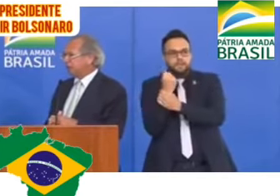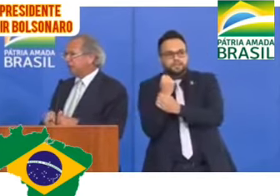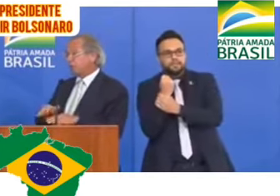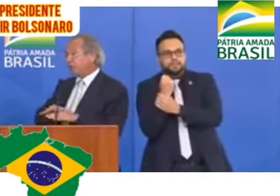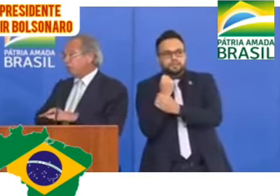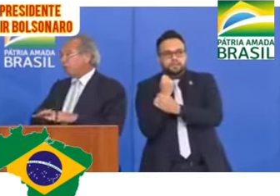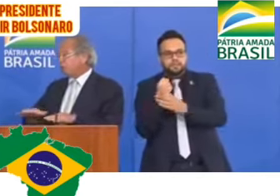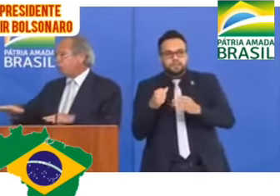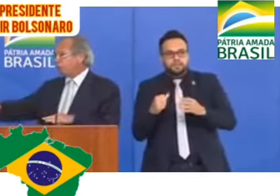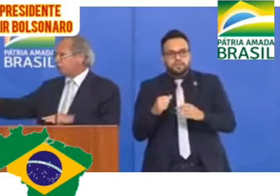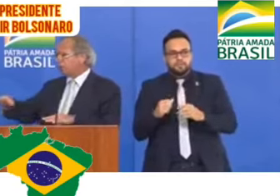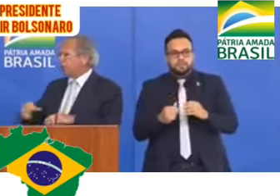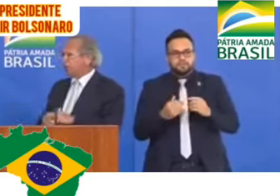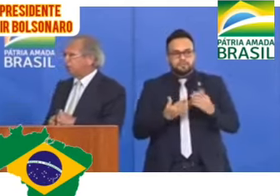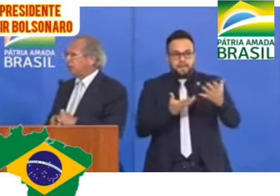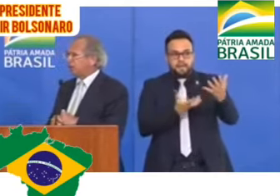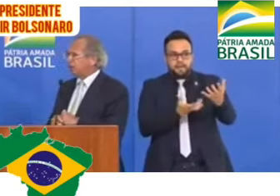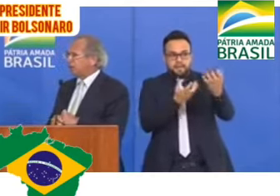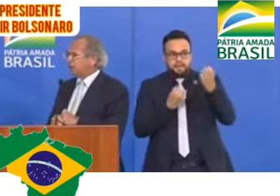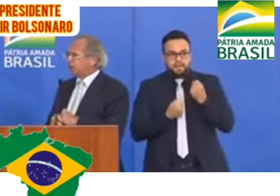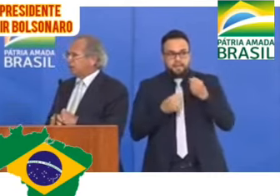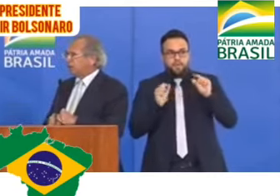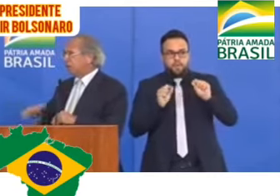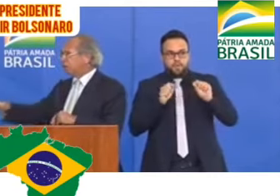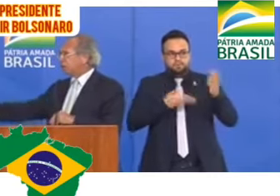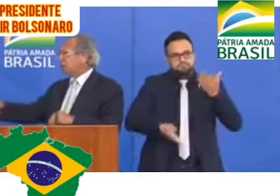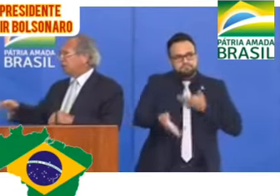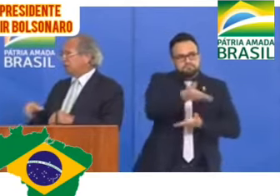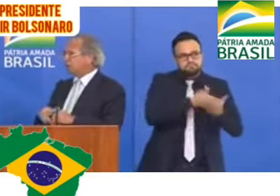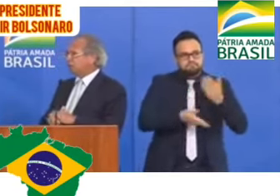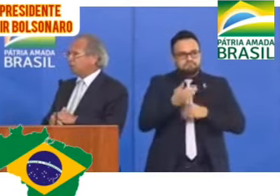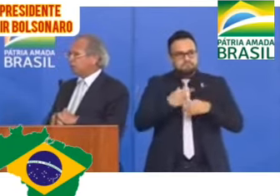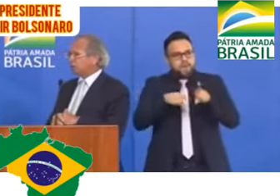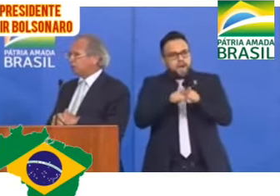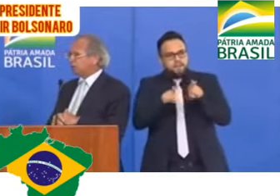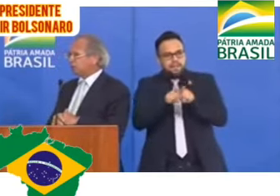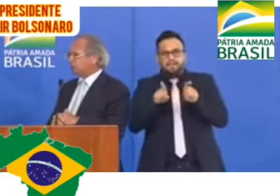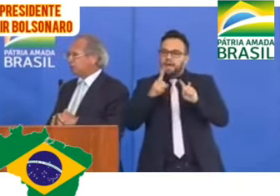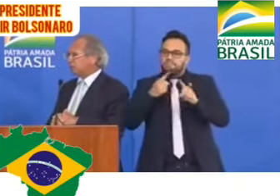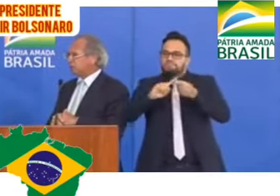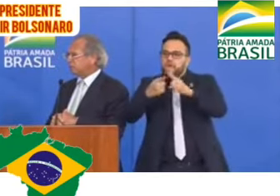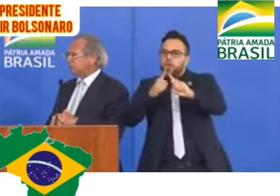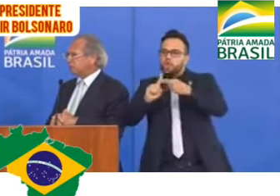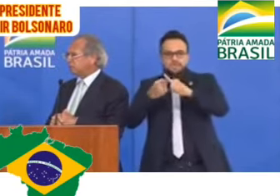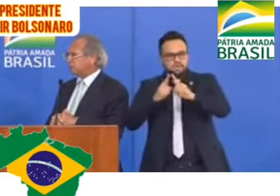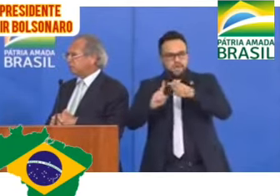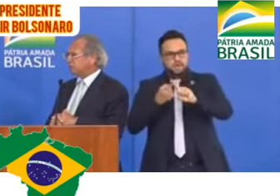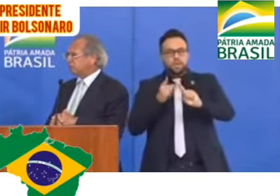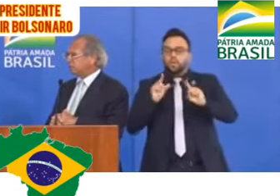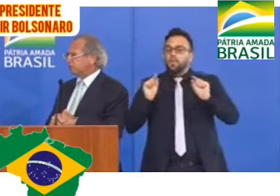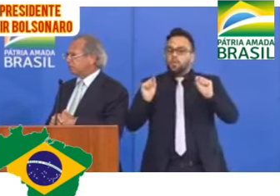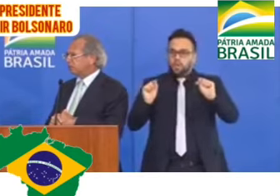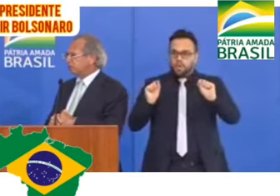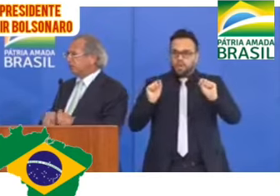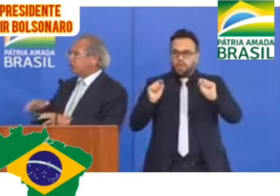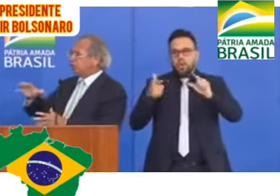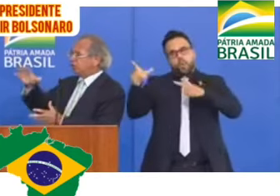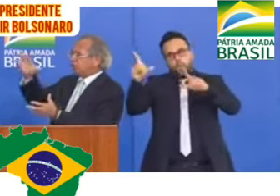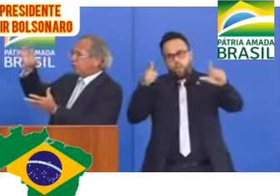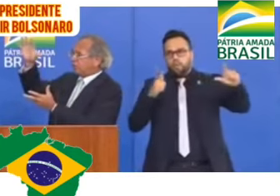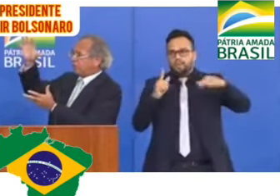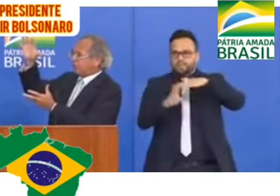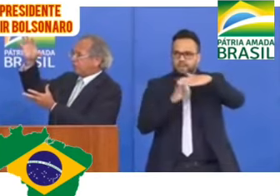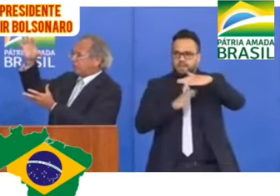empresas. E também foi muito bem sucedido. Estamos negociando ainda com as automotivas, E